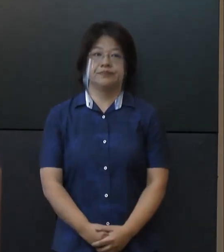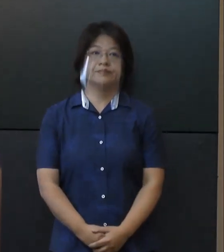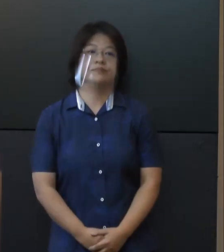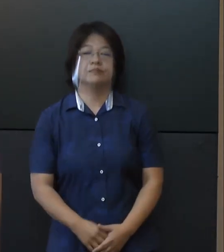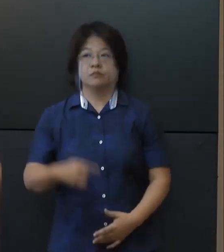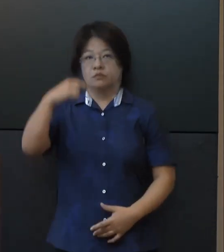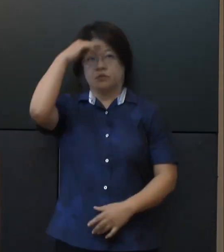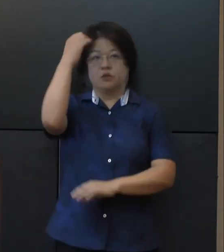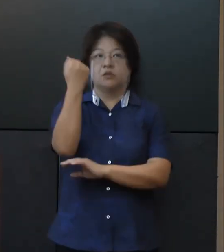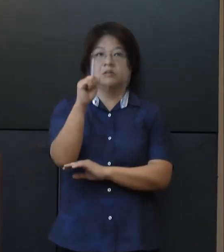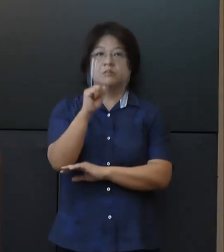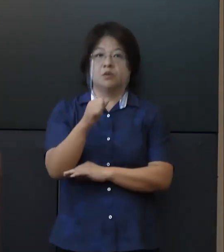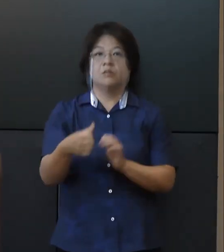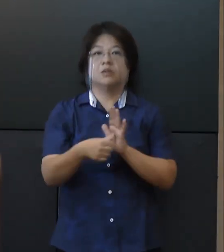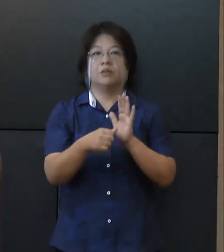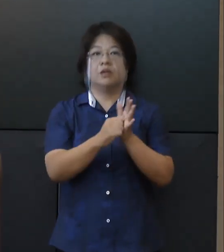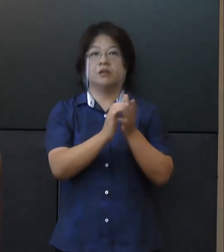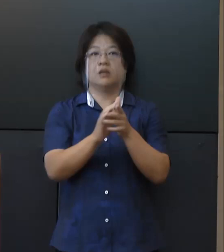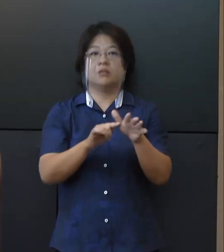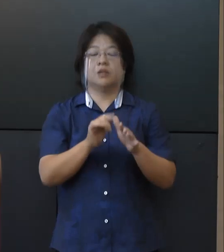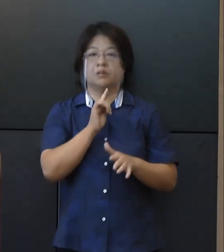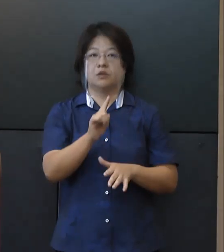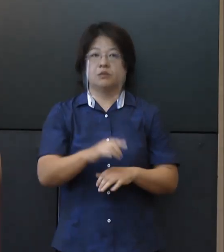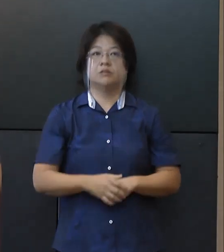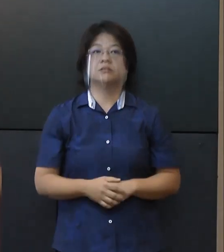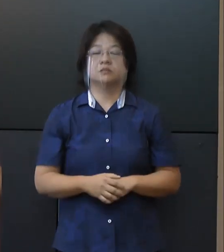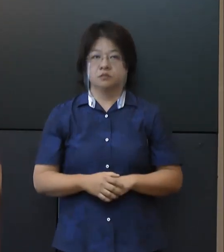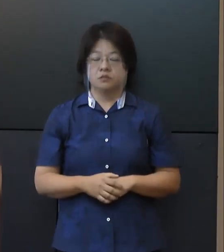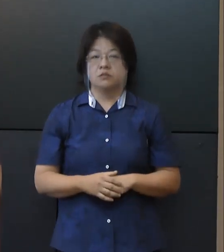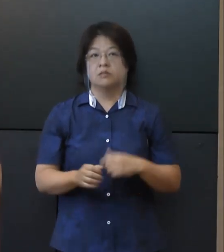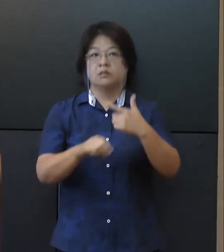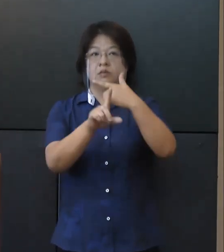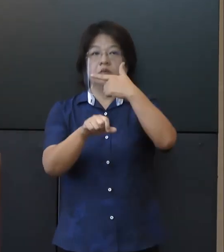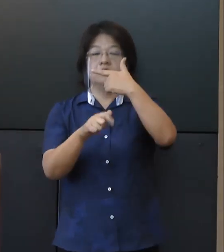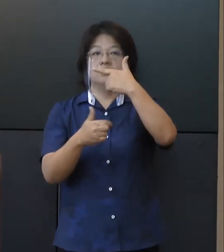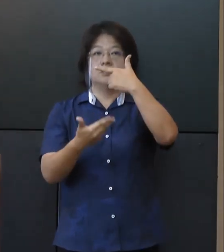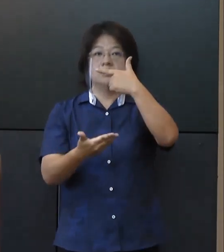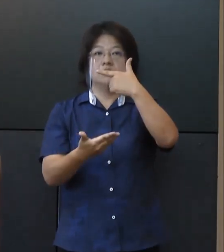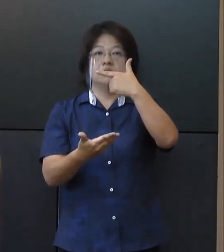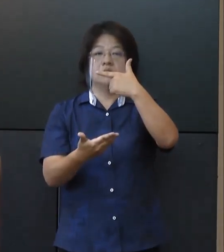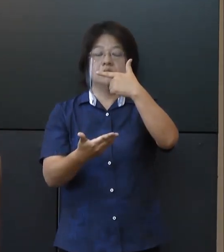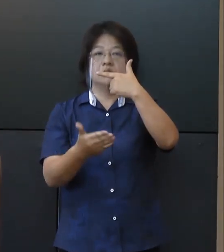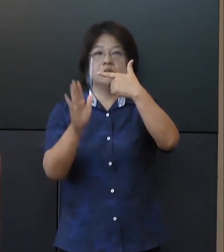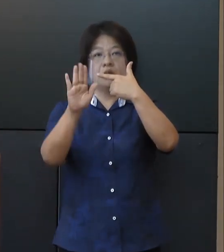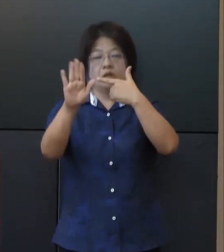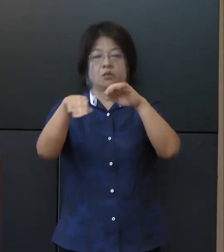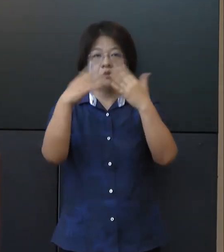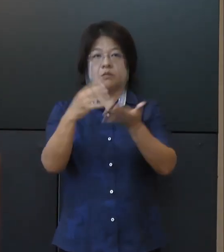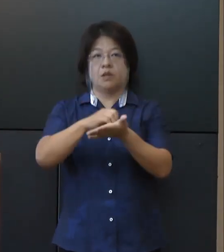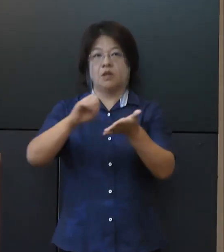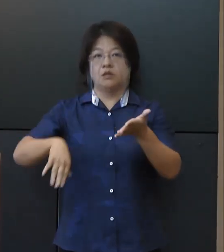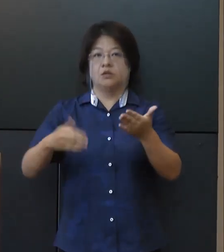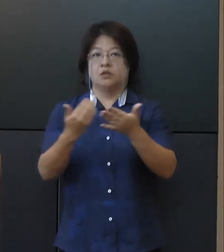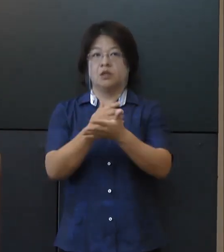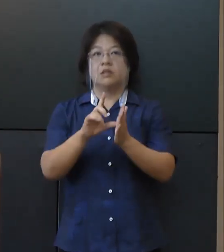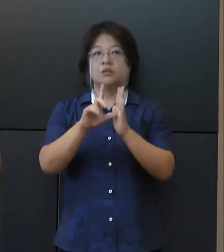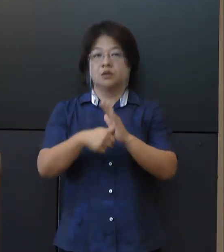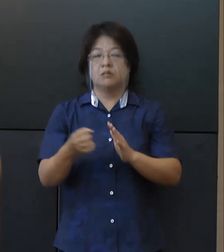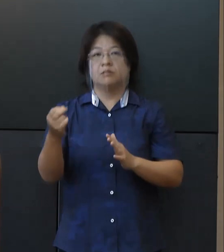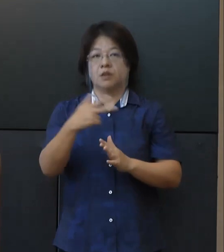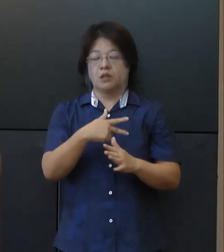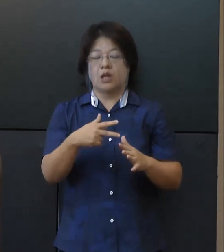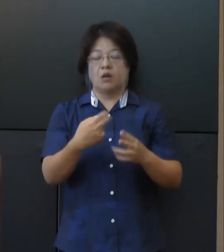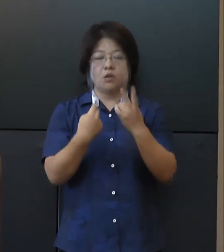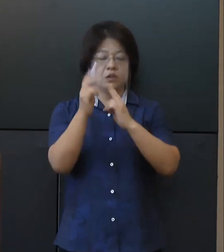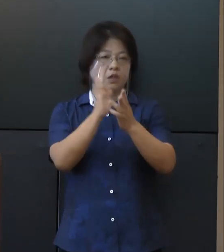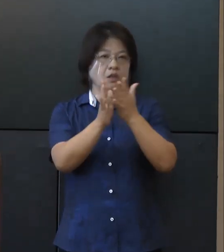琉球新報の中村と申しますが、19日をこの全面解除になったときに、またこの感染者が県